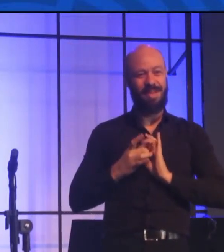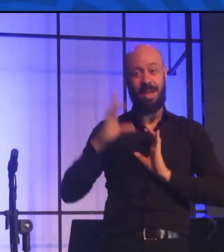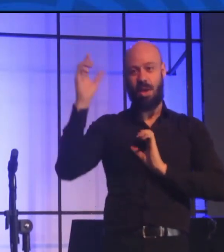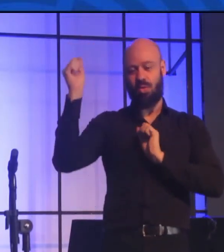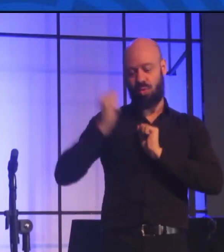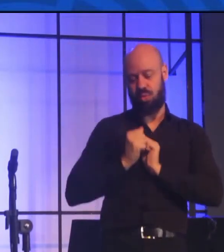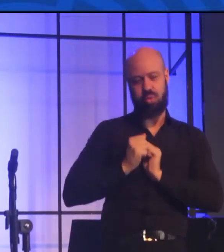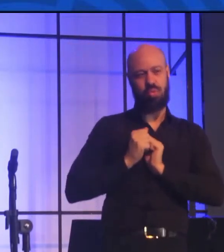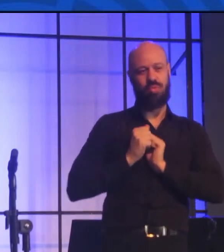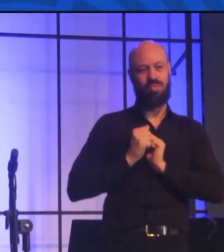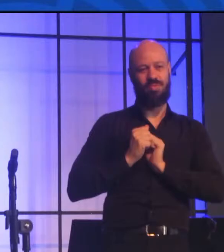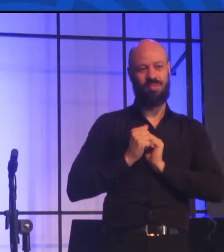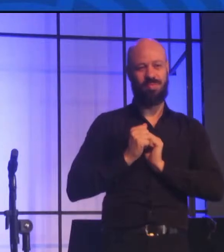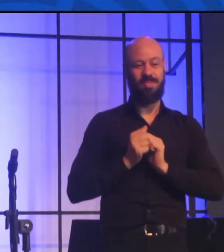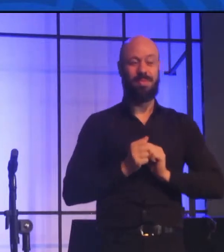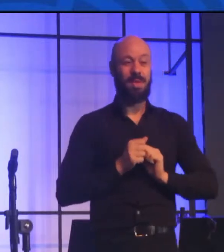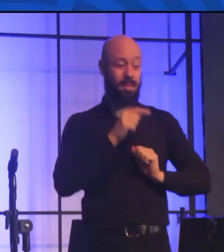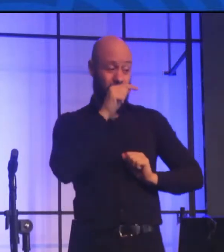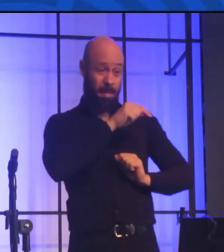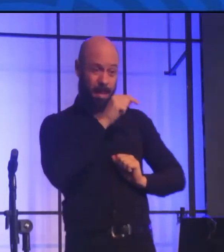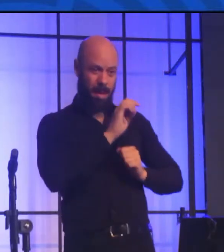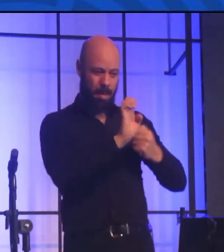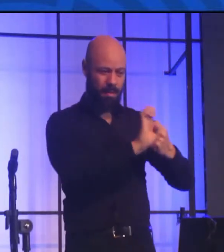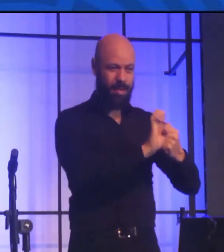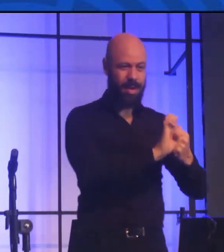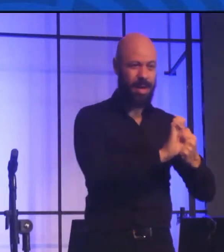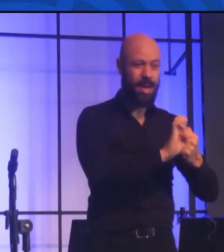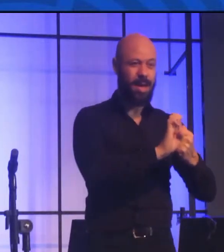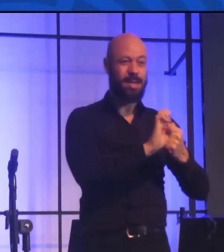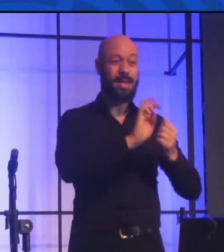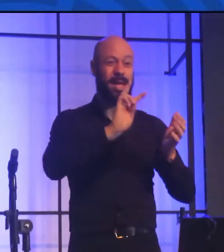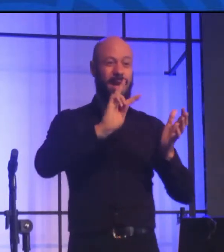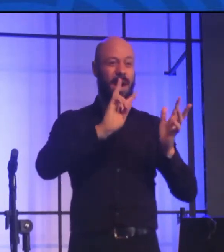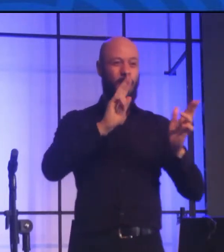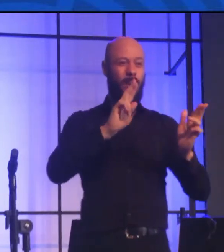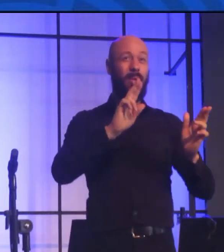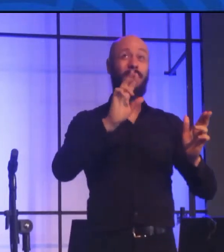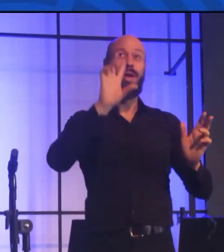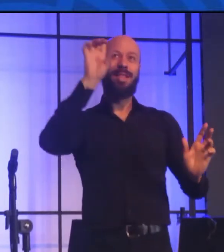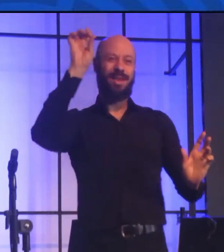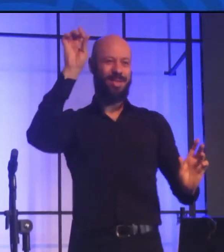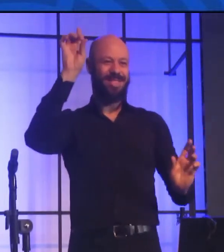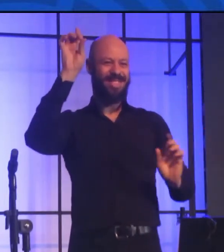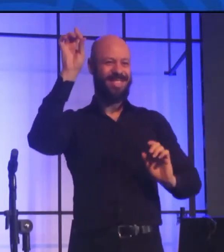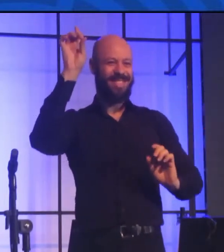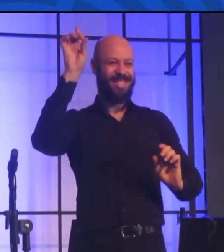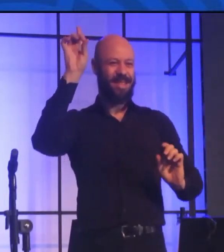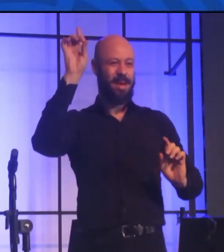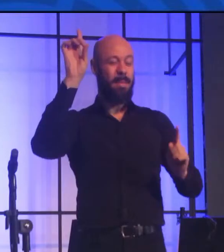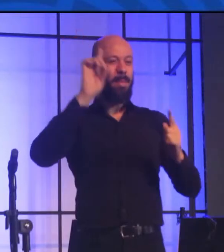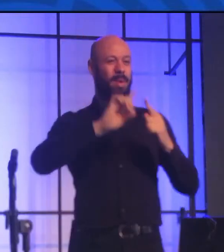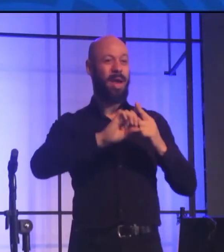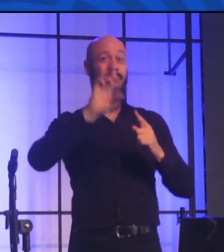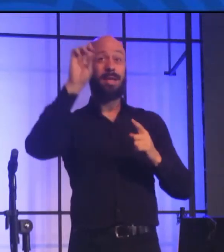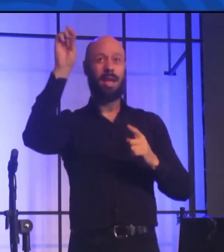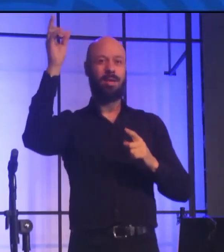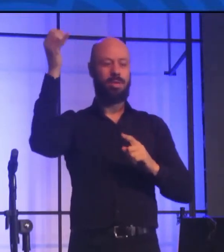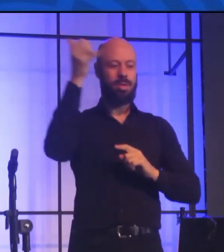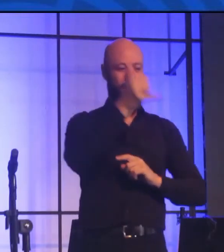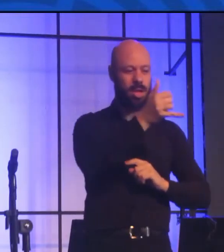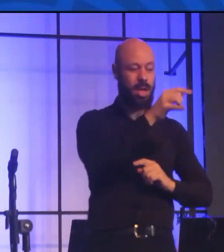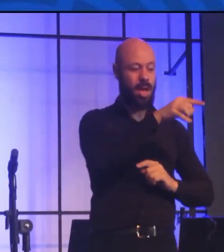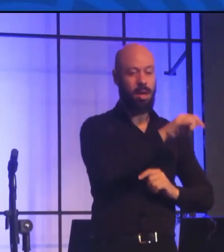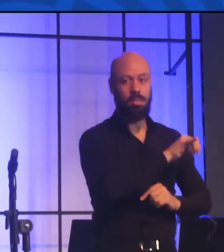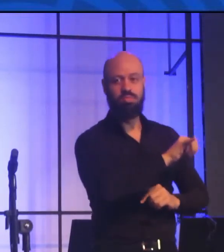Lembre-se, o profeta representa a palavra de Deus, a presença de Deus. Por isso, eu quero que